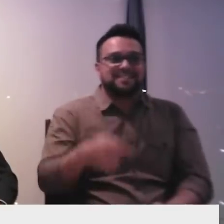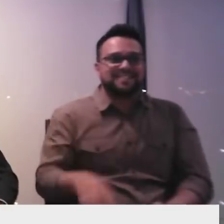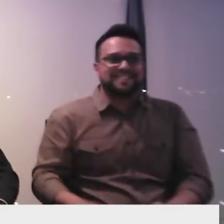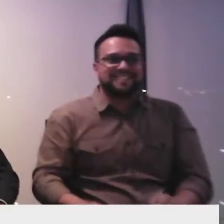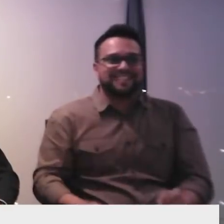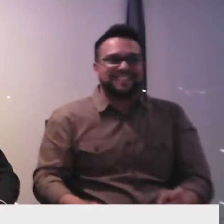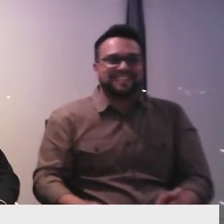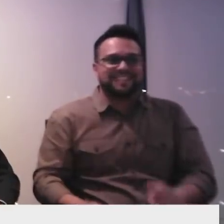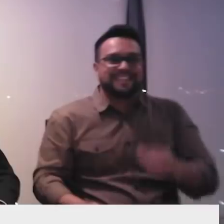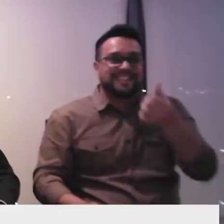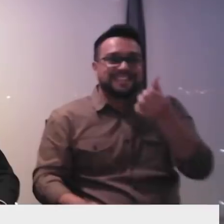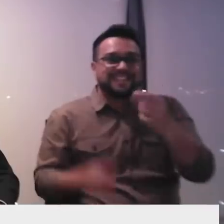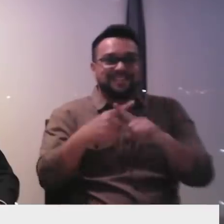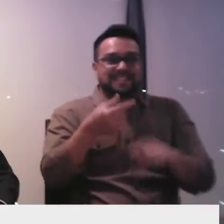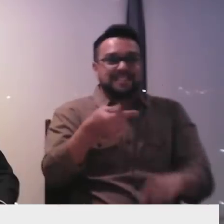Bora, pô.